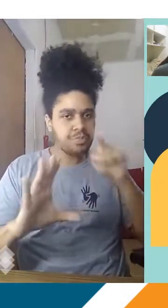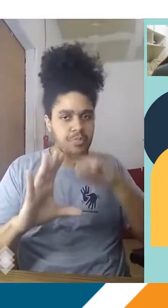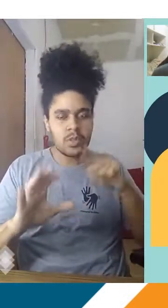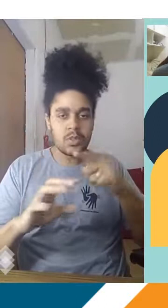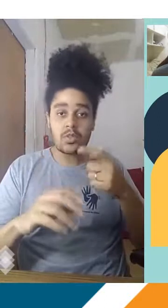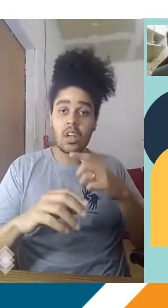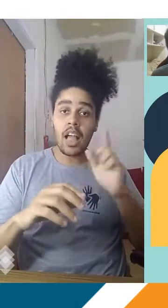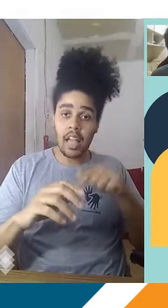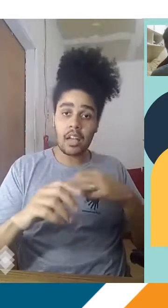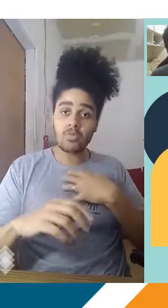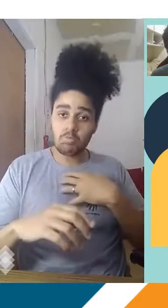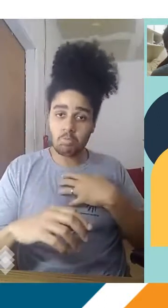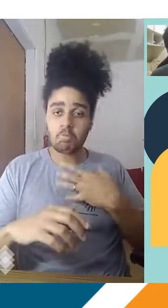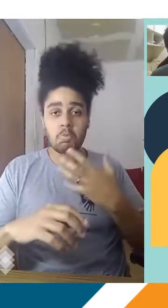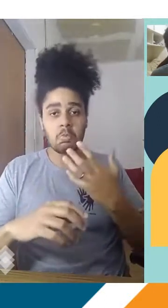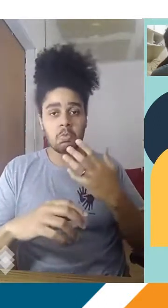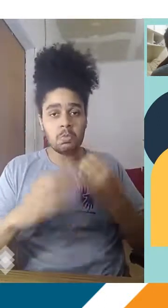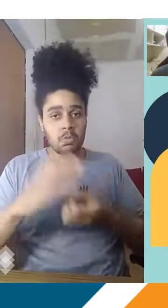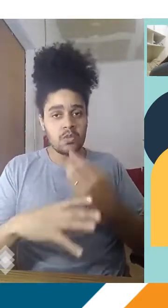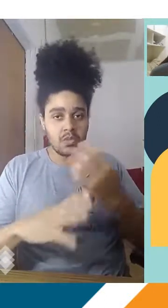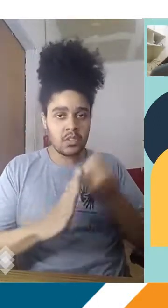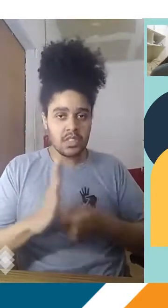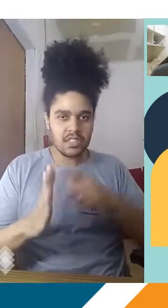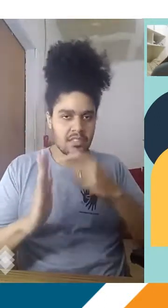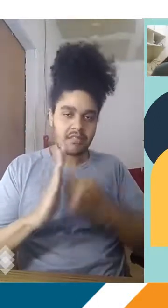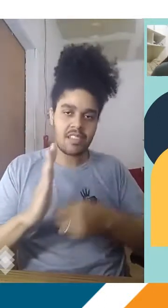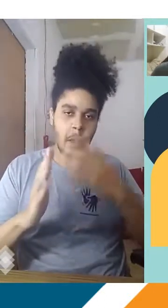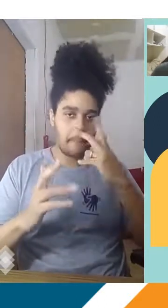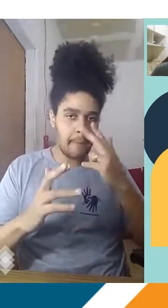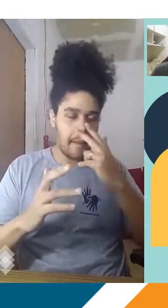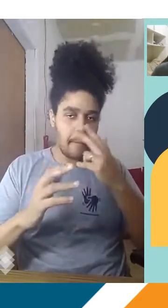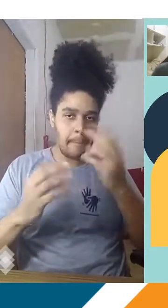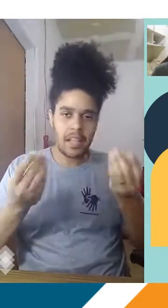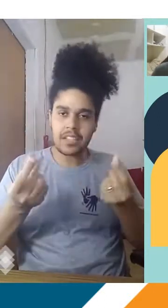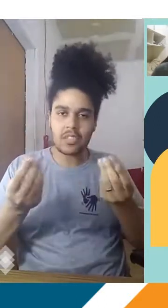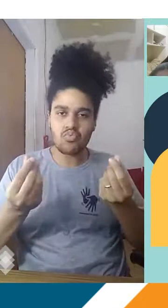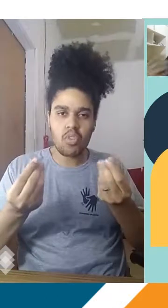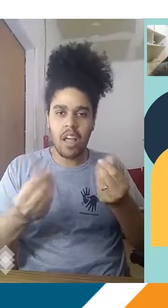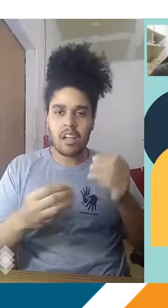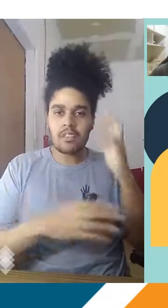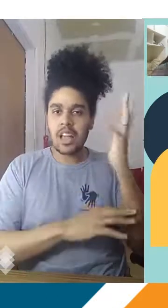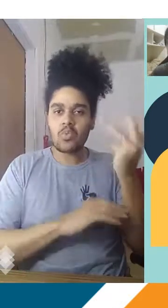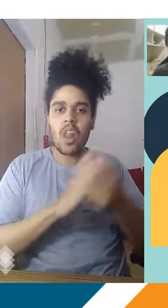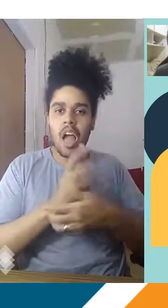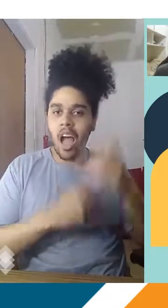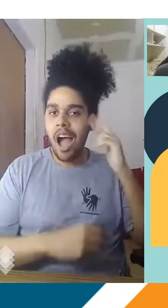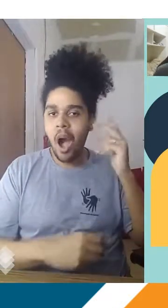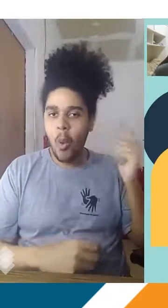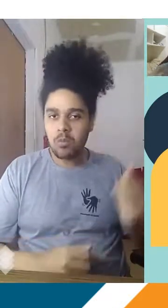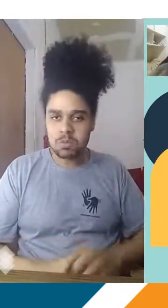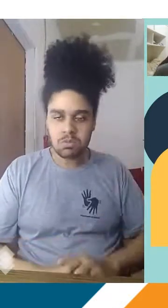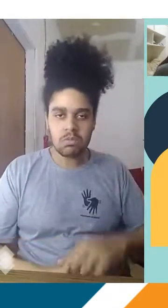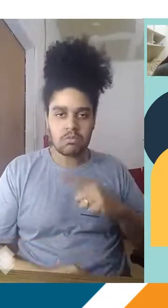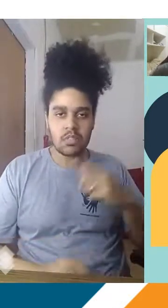Essa é mais uma forma de produzir desenvolvimento do meu texto, e nesse texto parece que vem naturalmente, já que já se explorou as causas e as